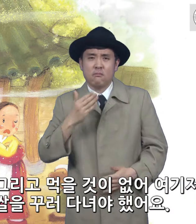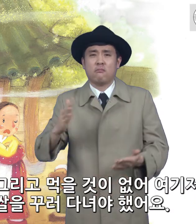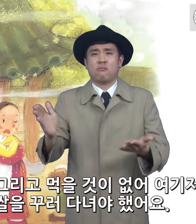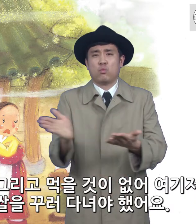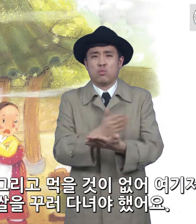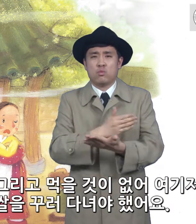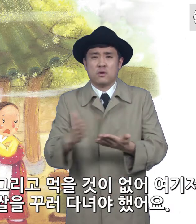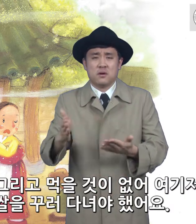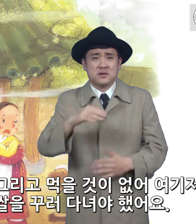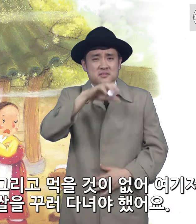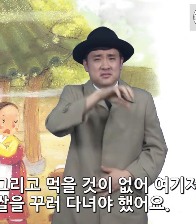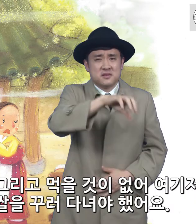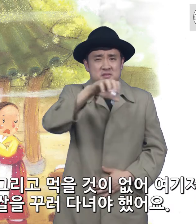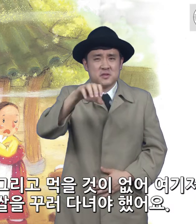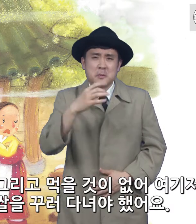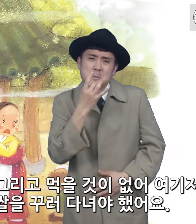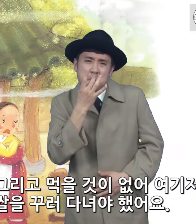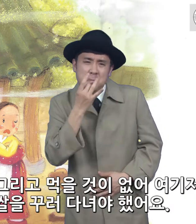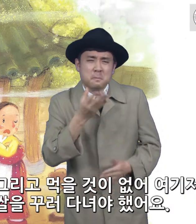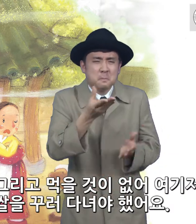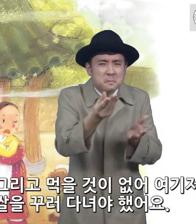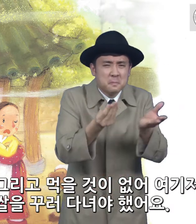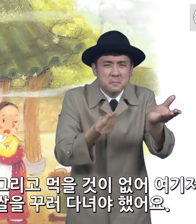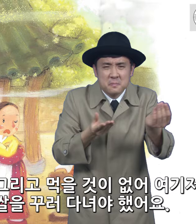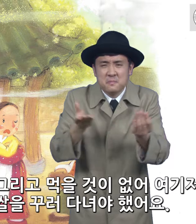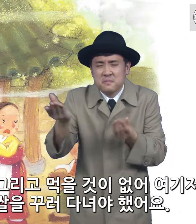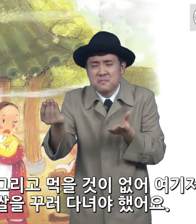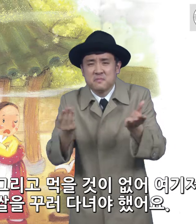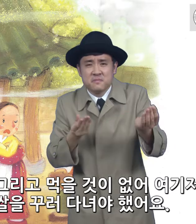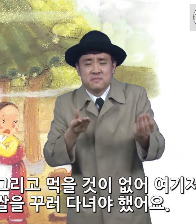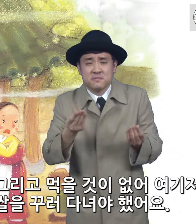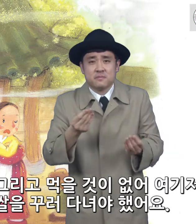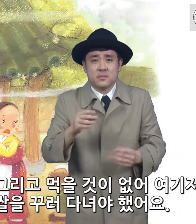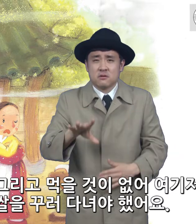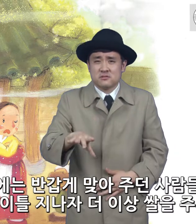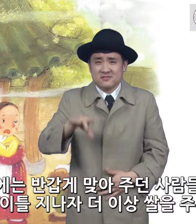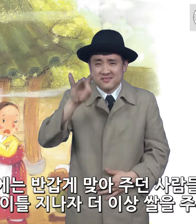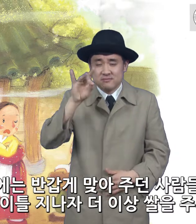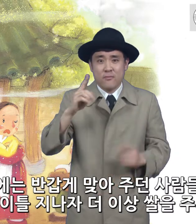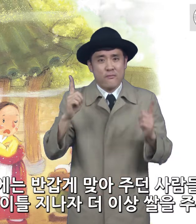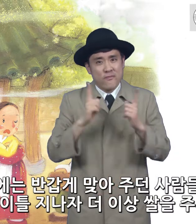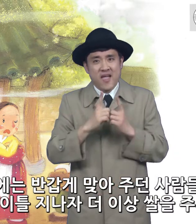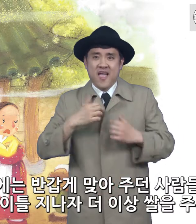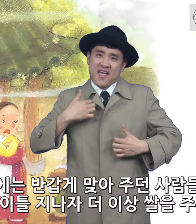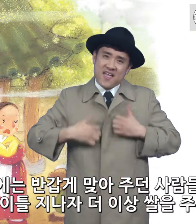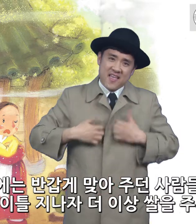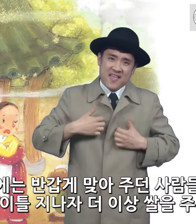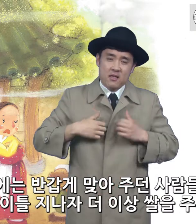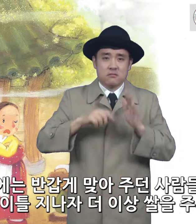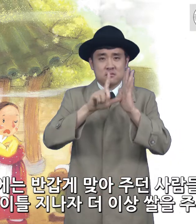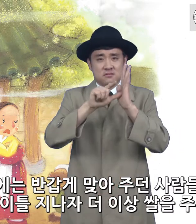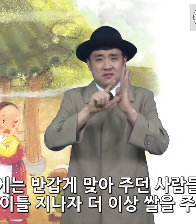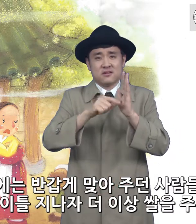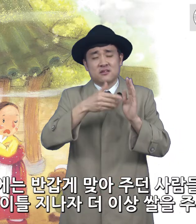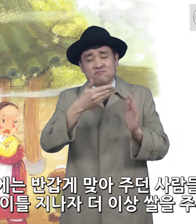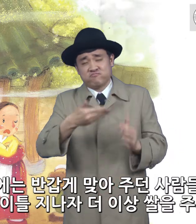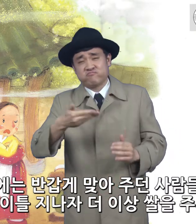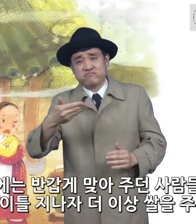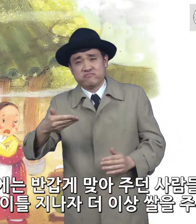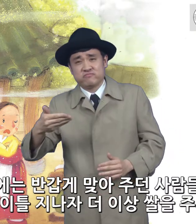그리고 먹을 것이 없어 여기저기 쌀을 꾸러 다녀야 했어요. 처음에는 반갑게 맞아주던 사람들도 하루 이틀